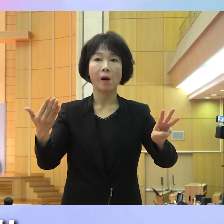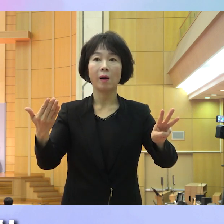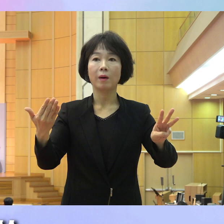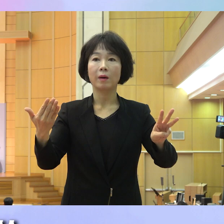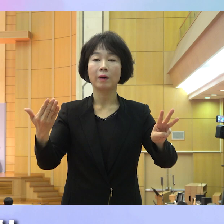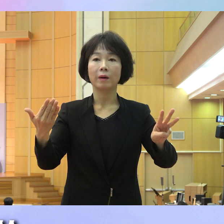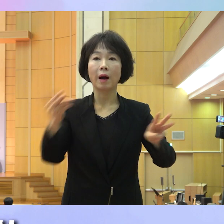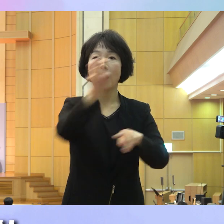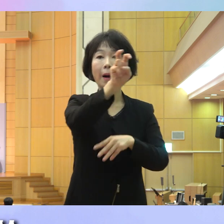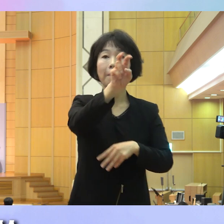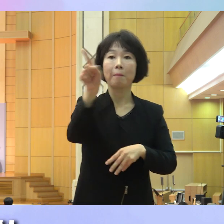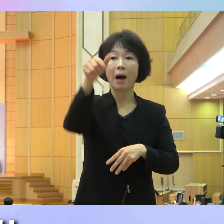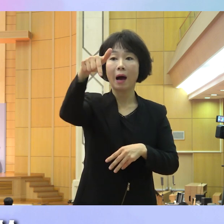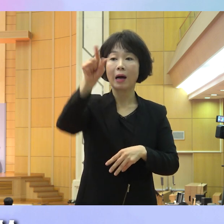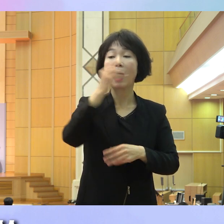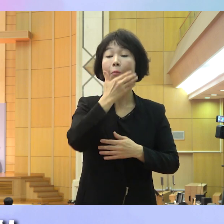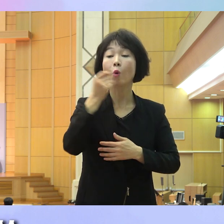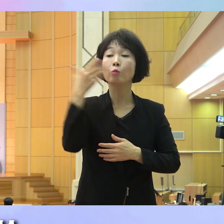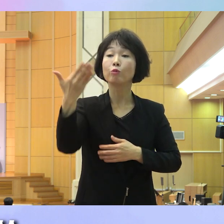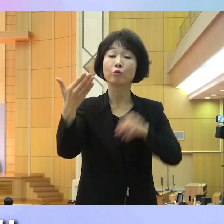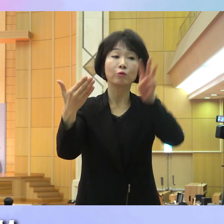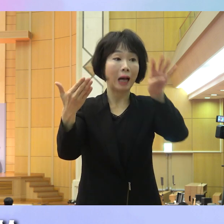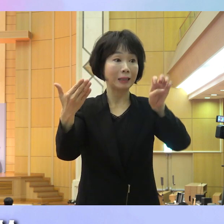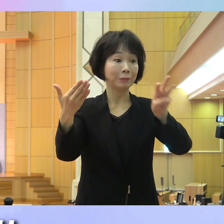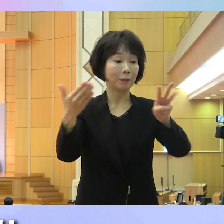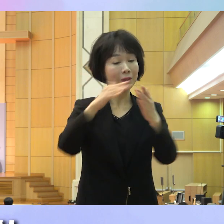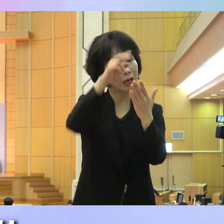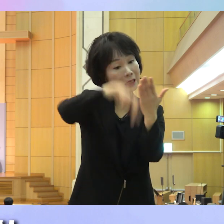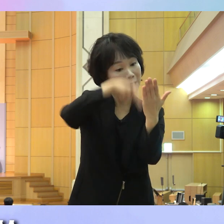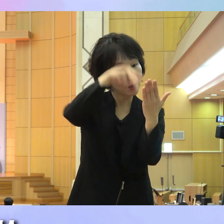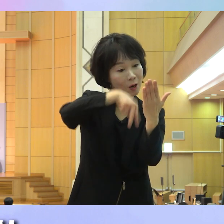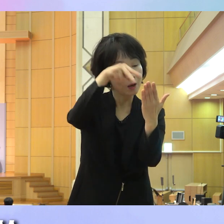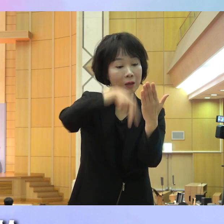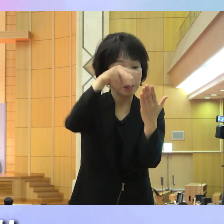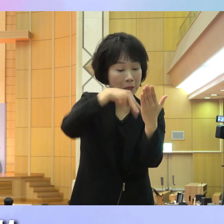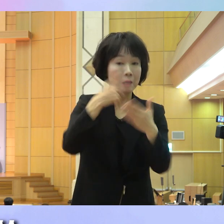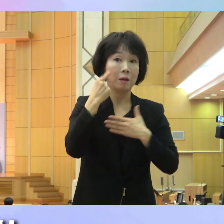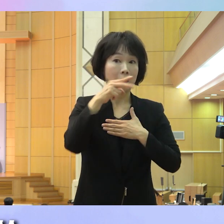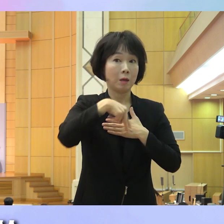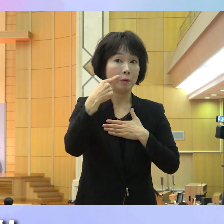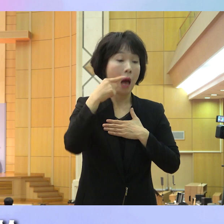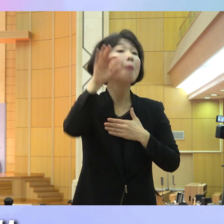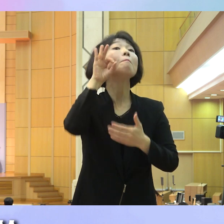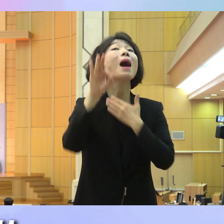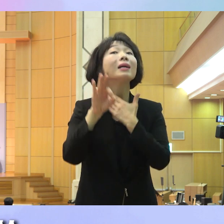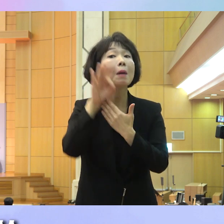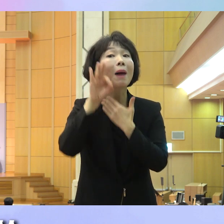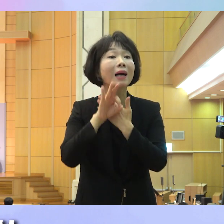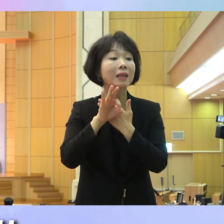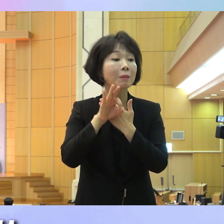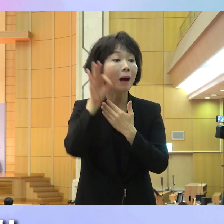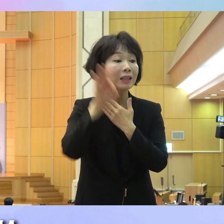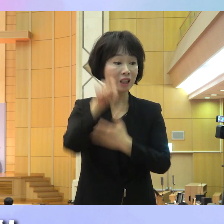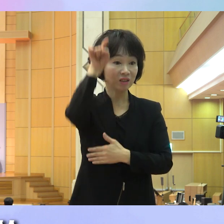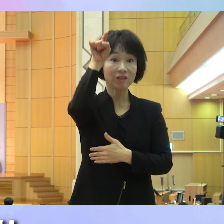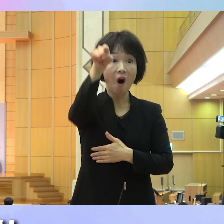마가복음 9장 43절 쭉 읽어만 보겠습니다. 만일 내 손이,